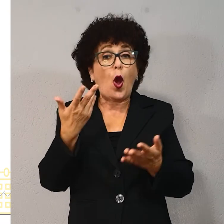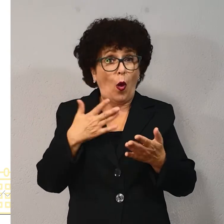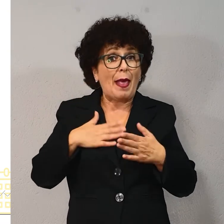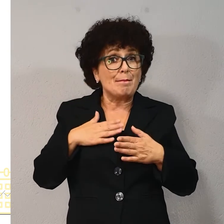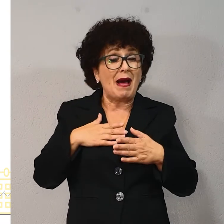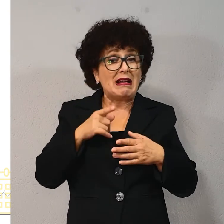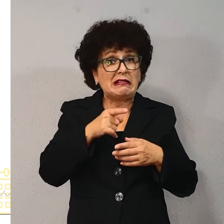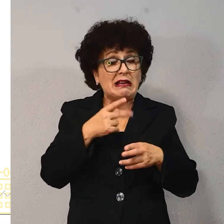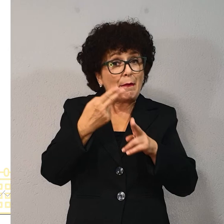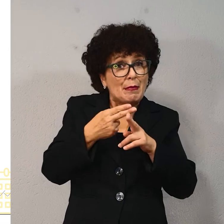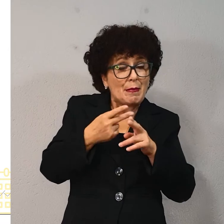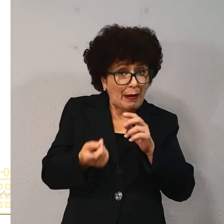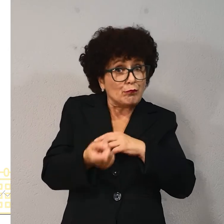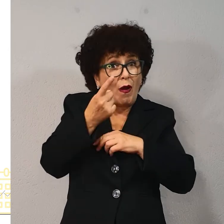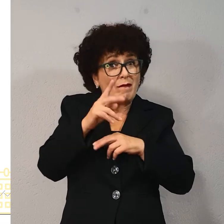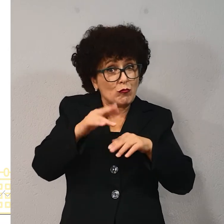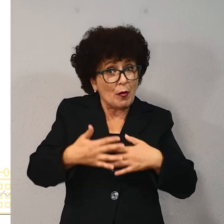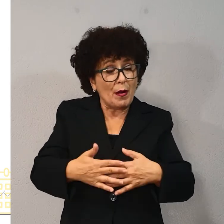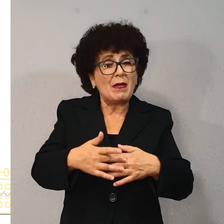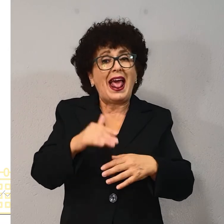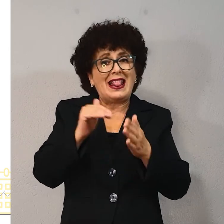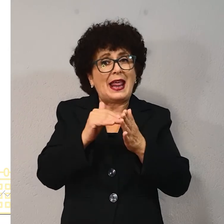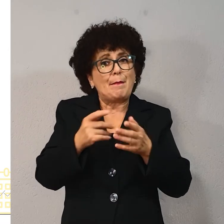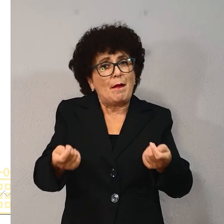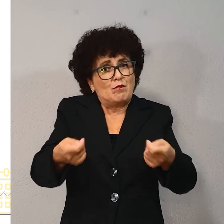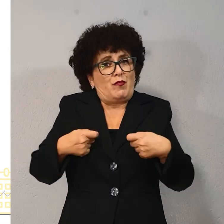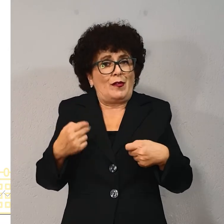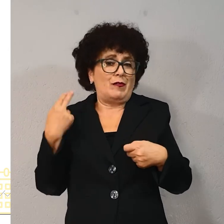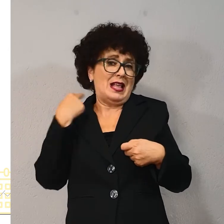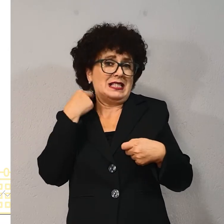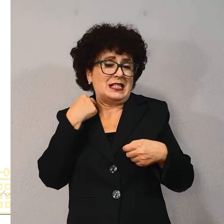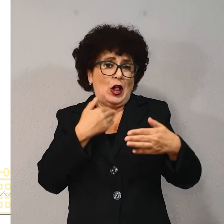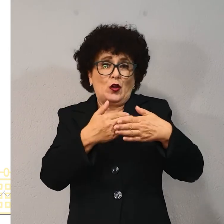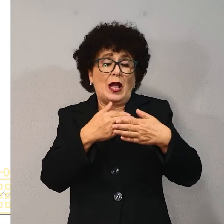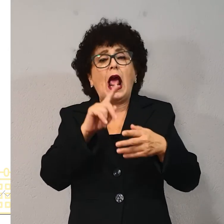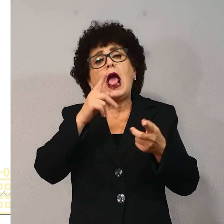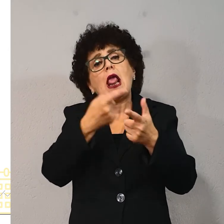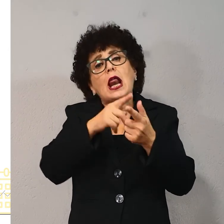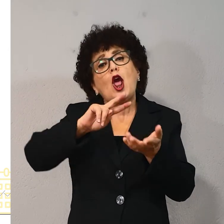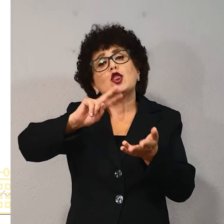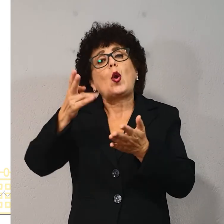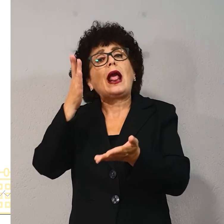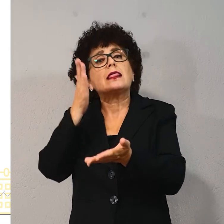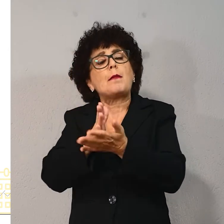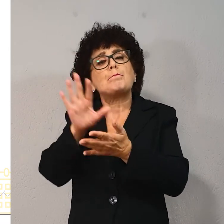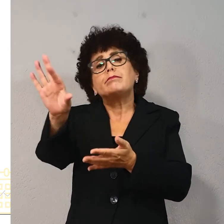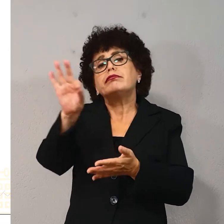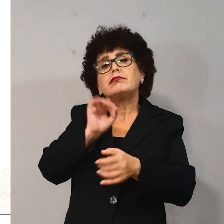да се абстинира од сексуални односи или да се користи друг тип на контрацепција.